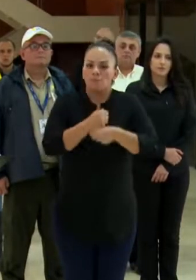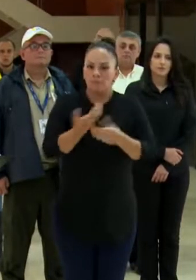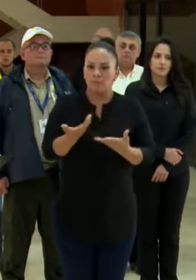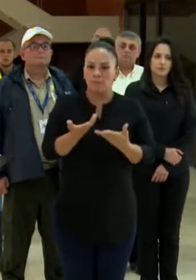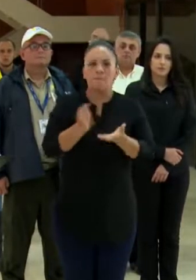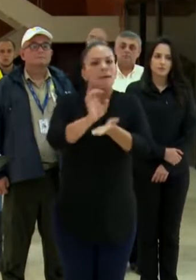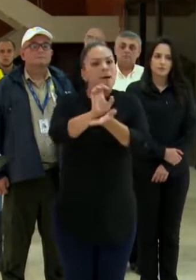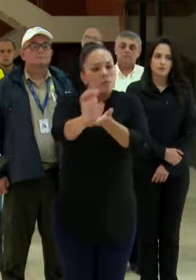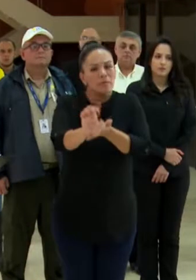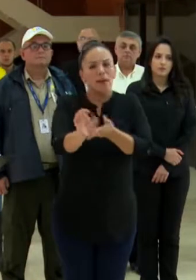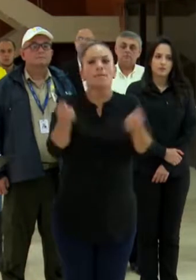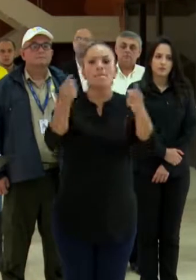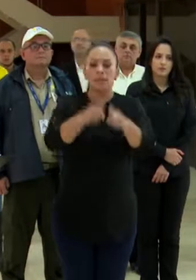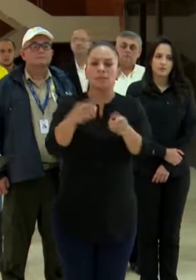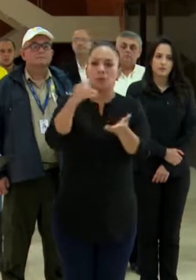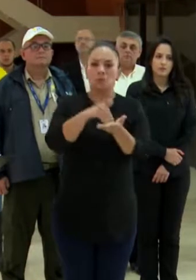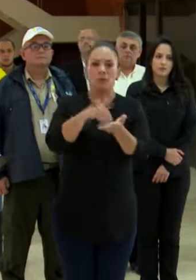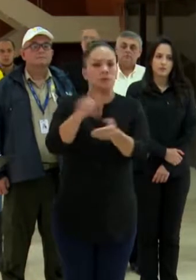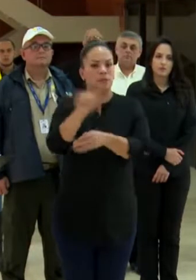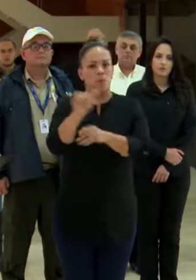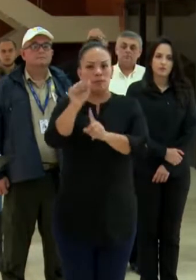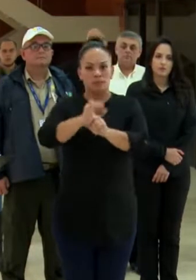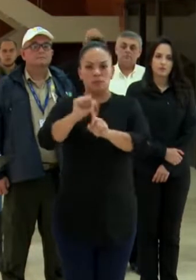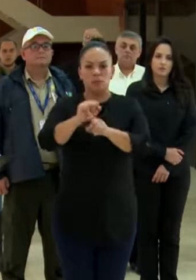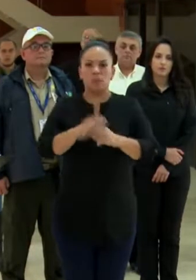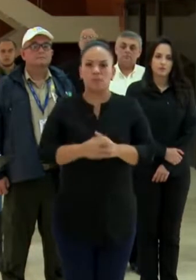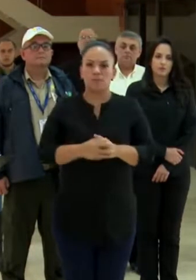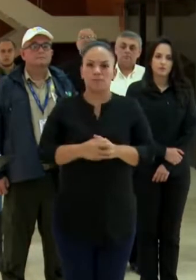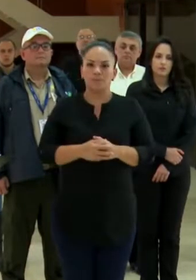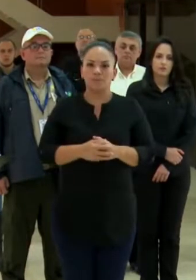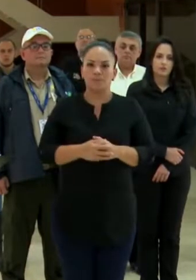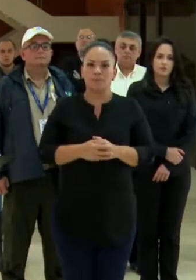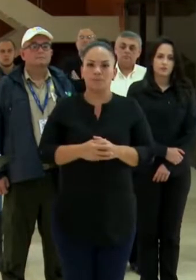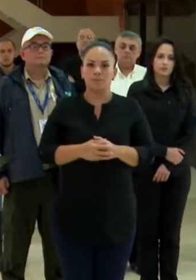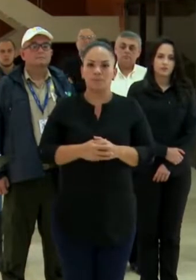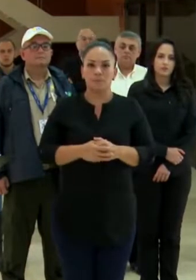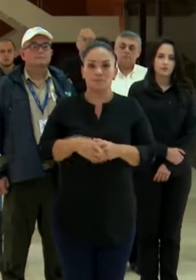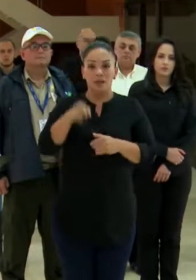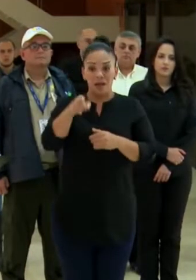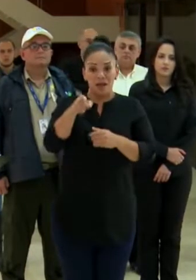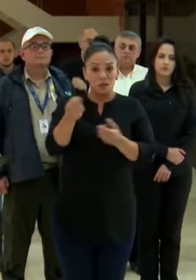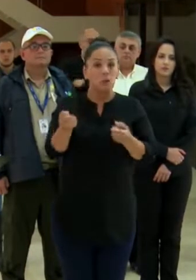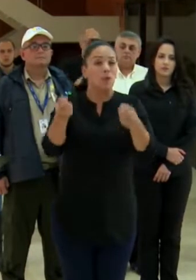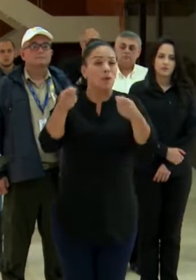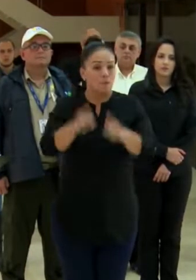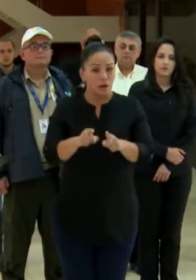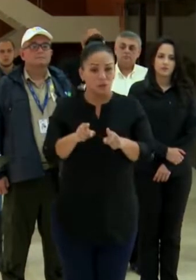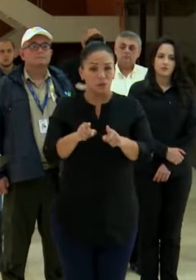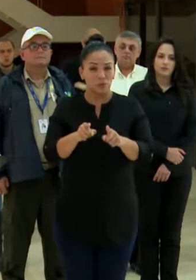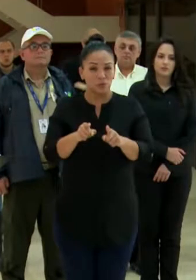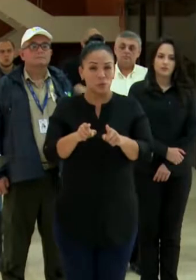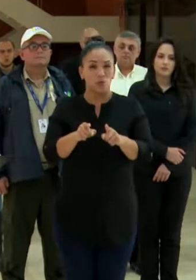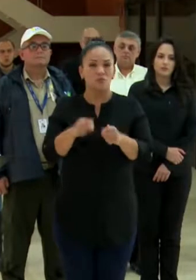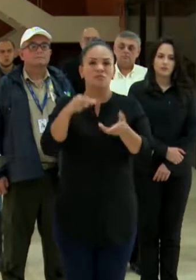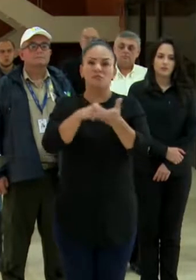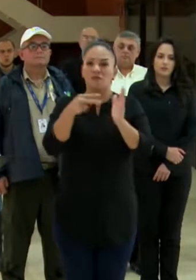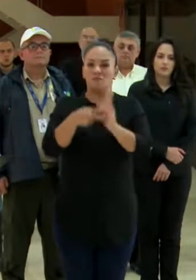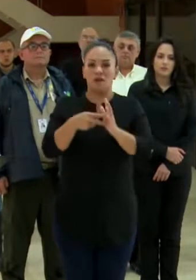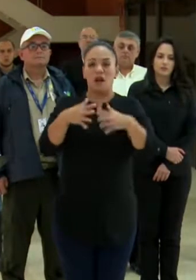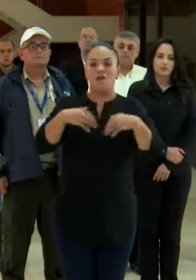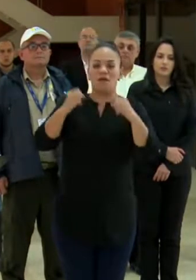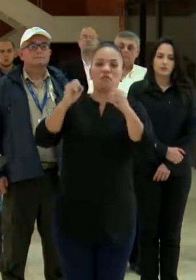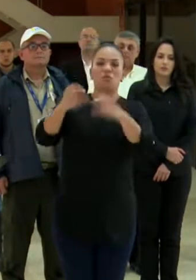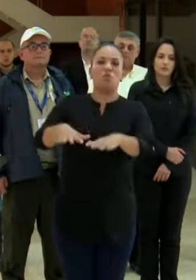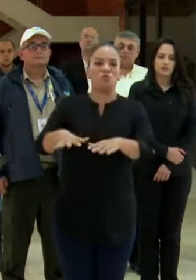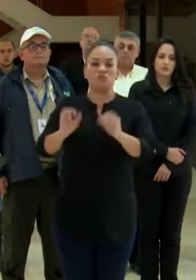evitar tragedias como estas, que en una buena parte ha sido producto del abandono en el mantenimiento